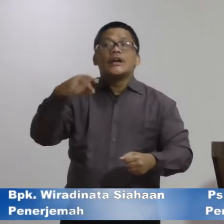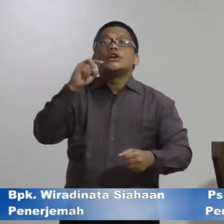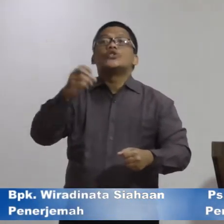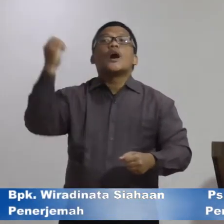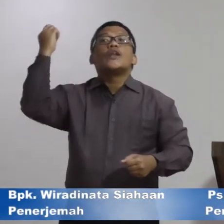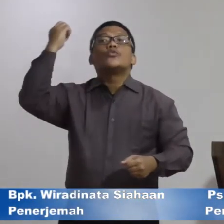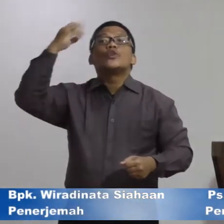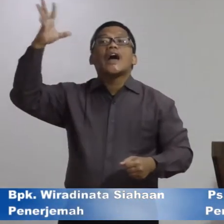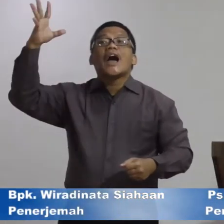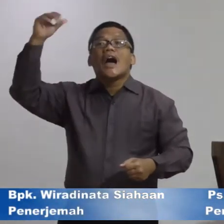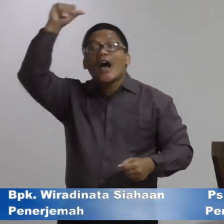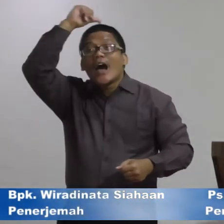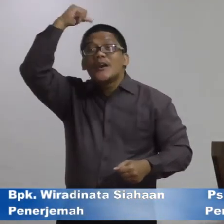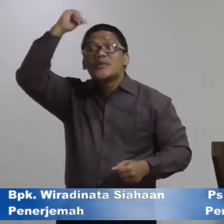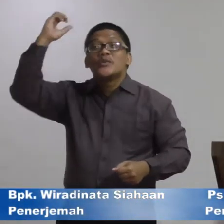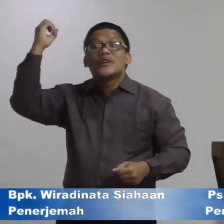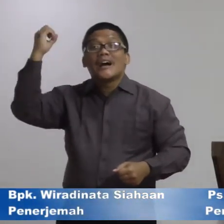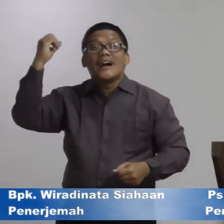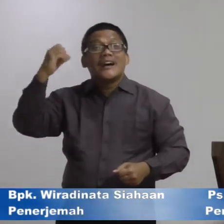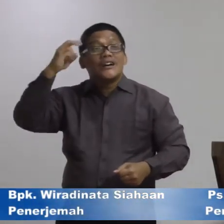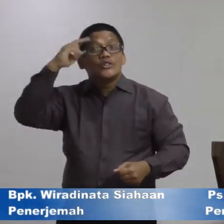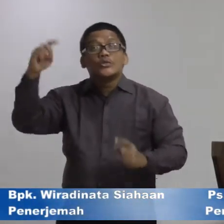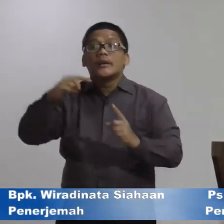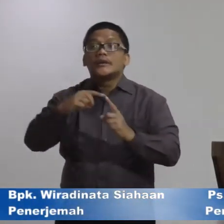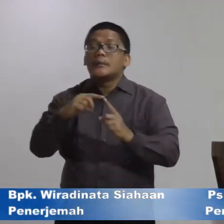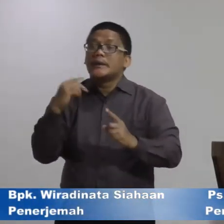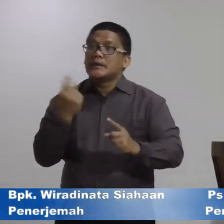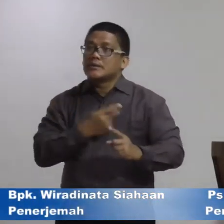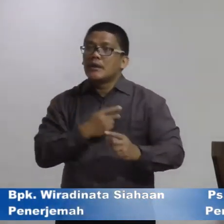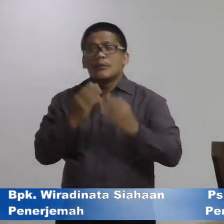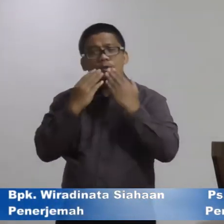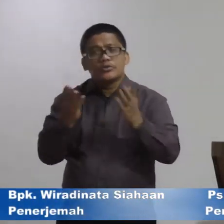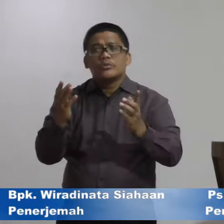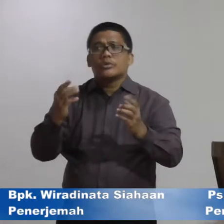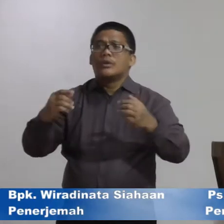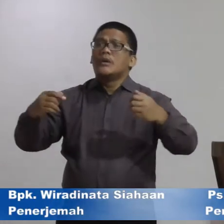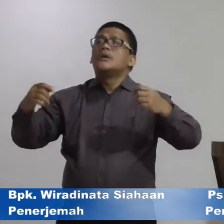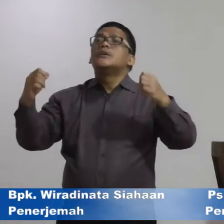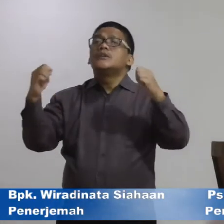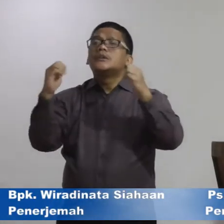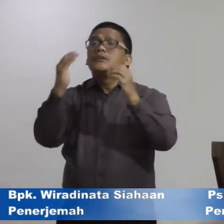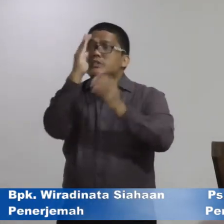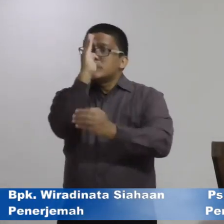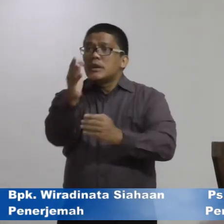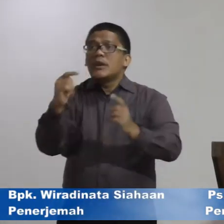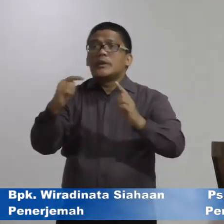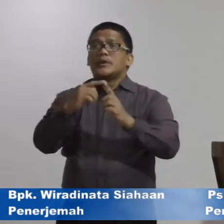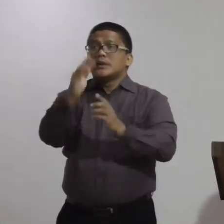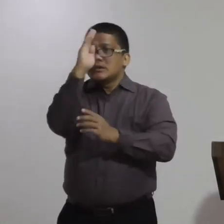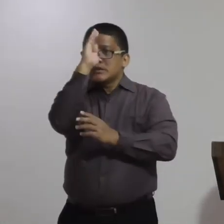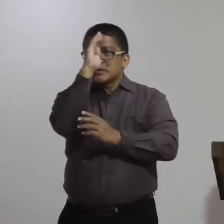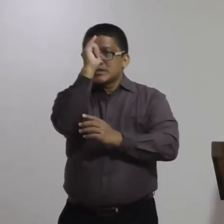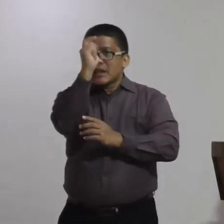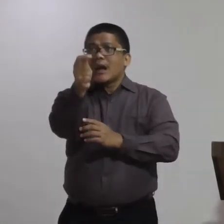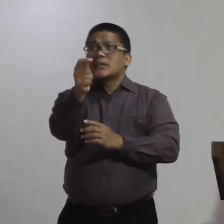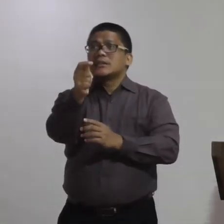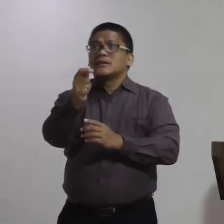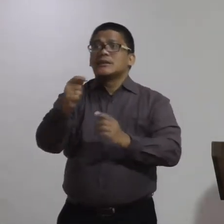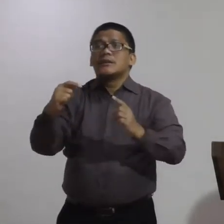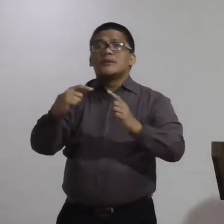Tuhan. Ya, bersyukur kepada Tuhan, setia kepada Tuhan, taat kepada Tuhan, menghormati